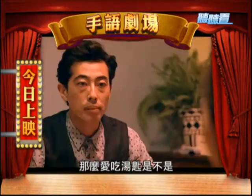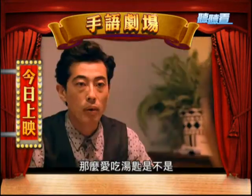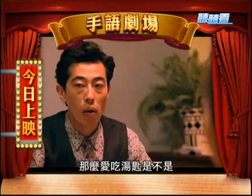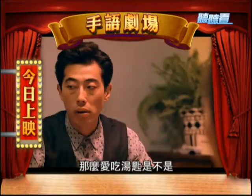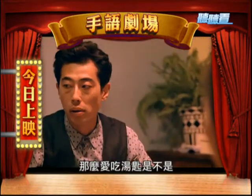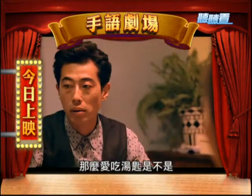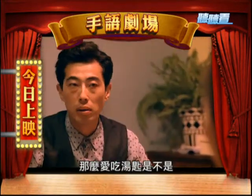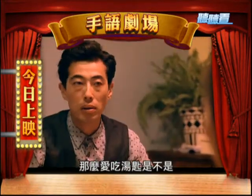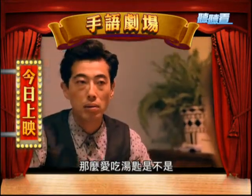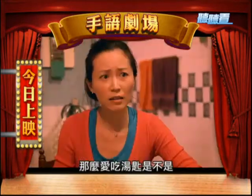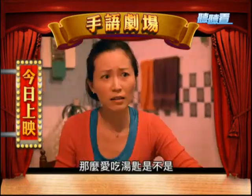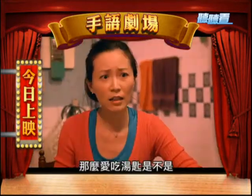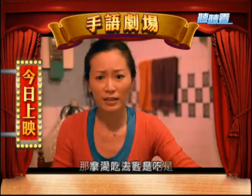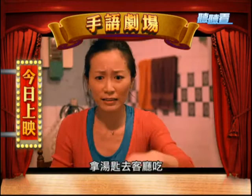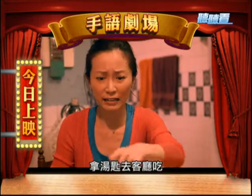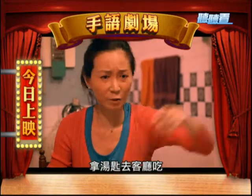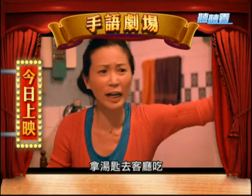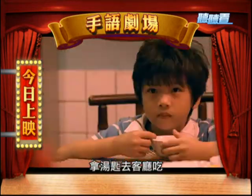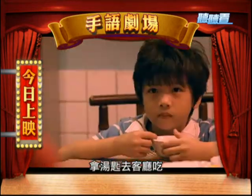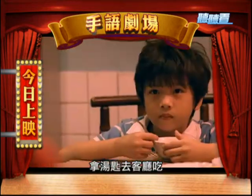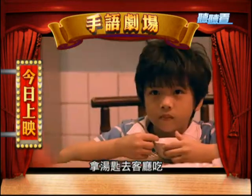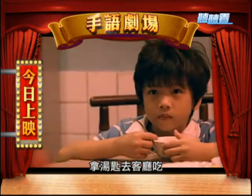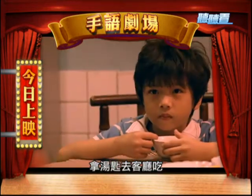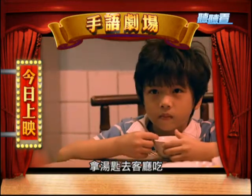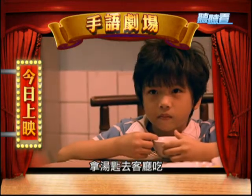吃汤匙是不是？拿汤匙去客厅吃。